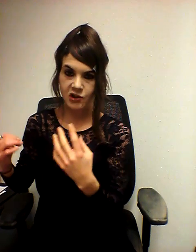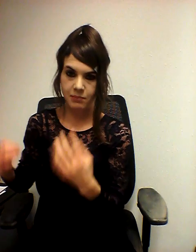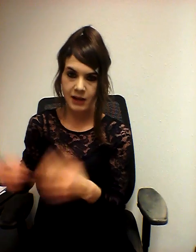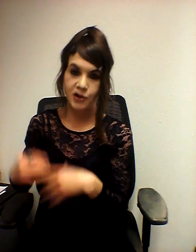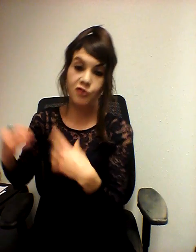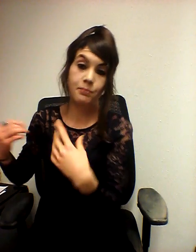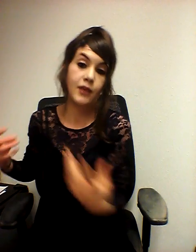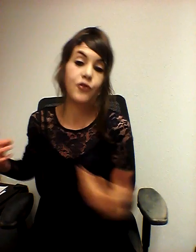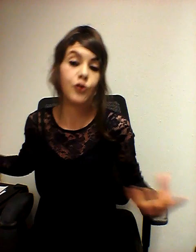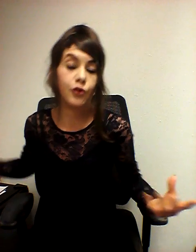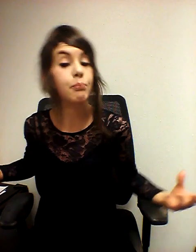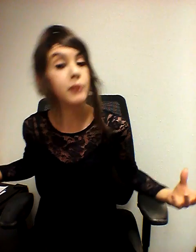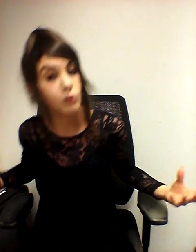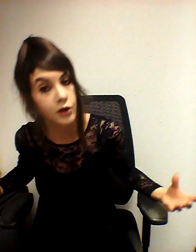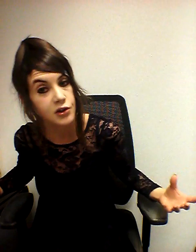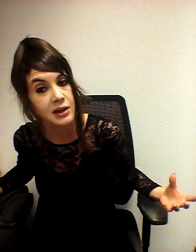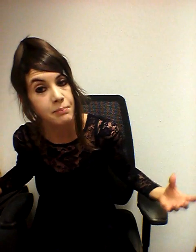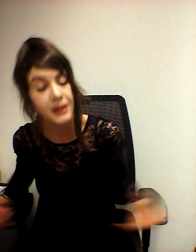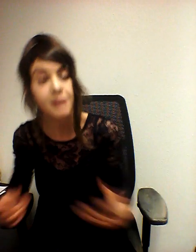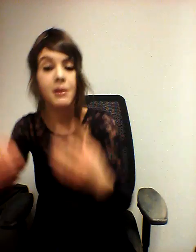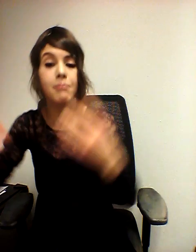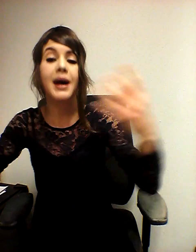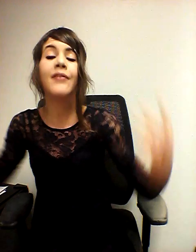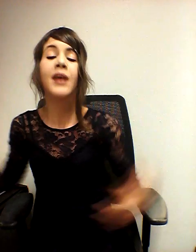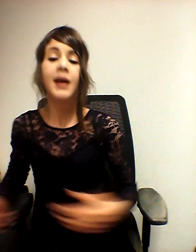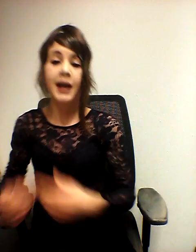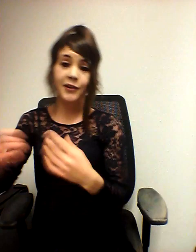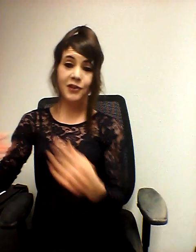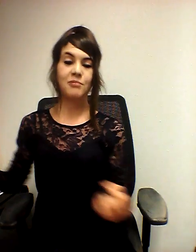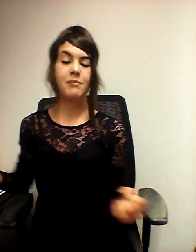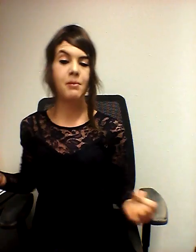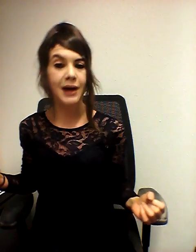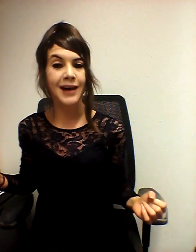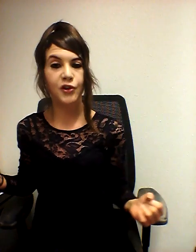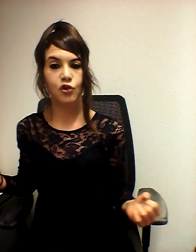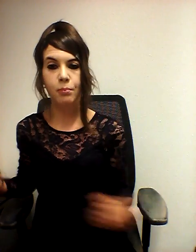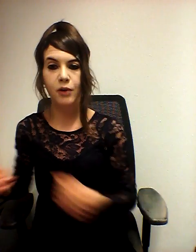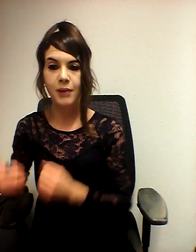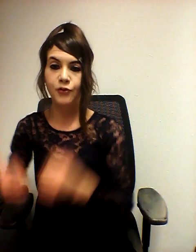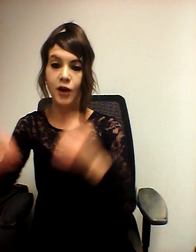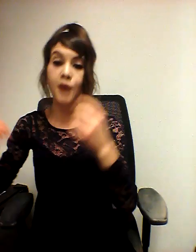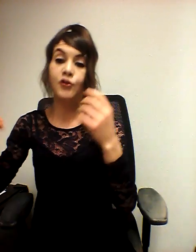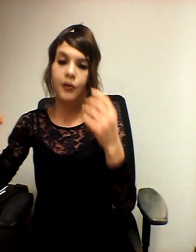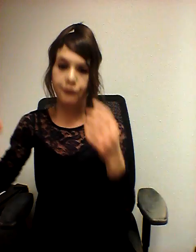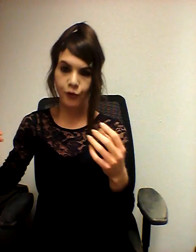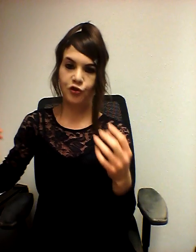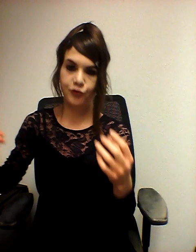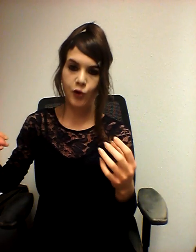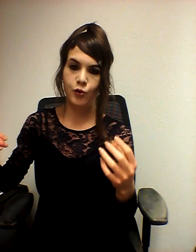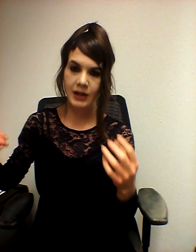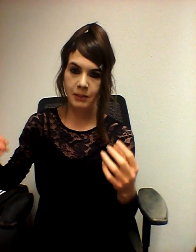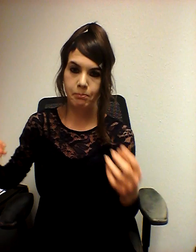blaasjes met een biologisch lipiden membraan en dat is een membraan dat is opgebouwd uit fosfolipiden